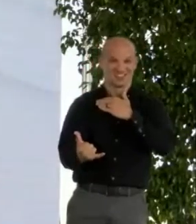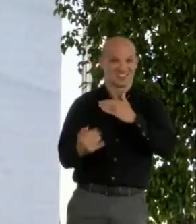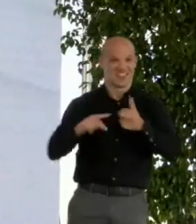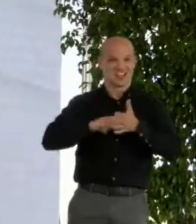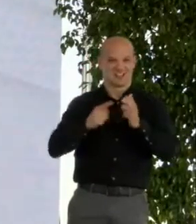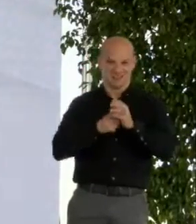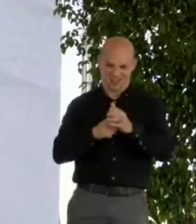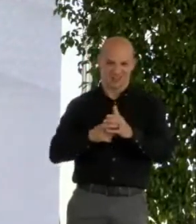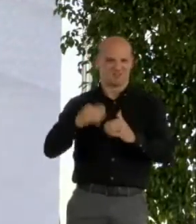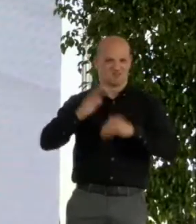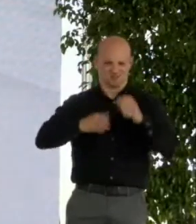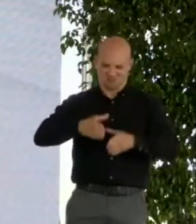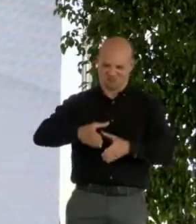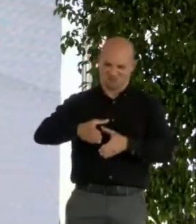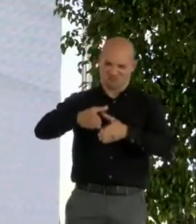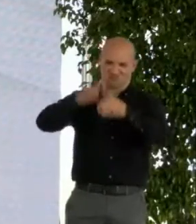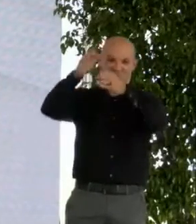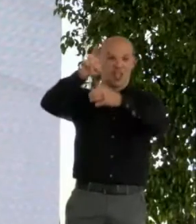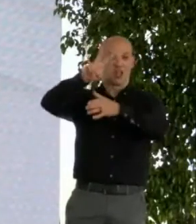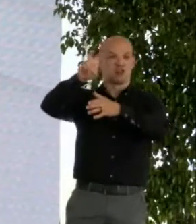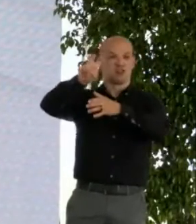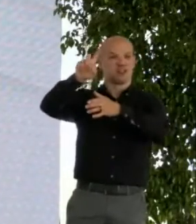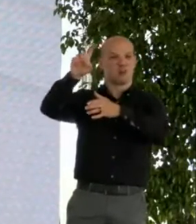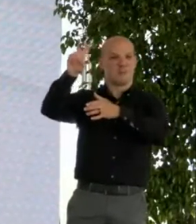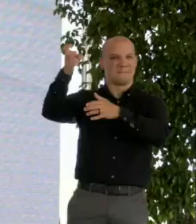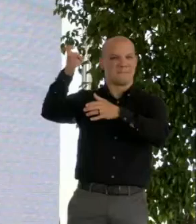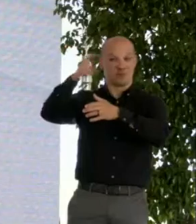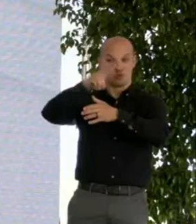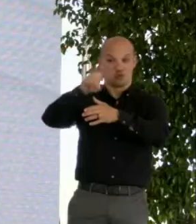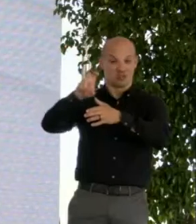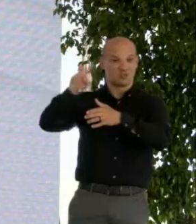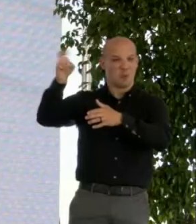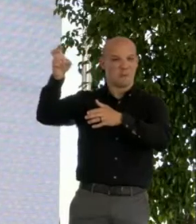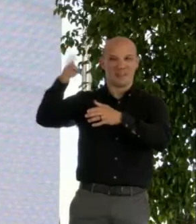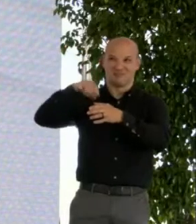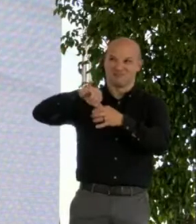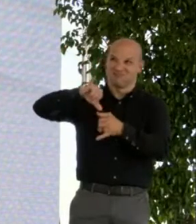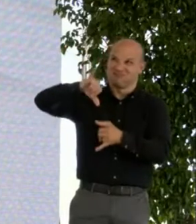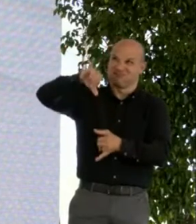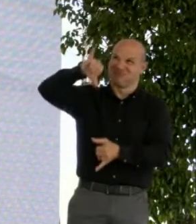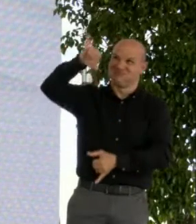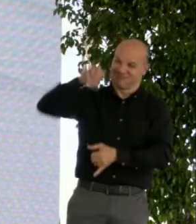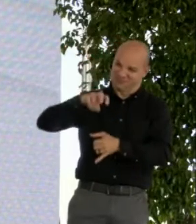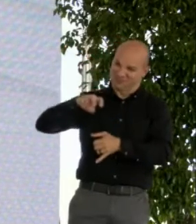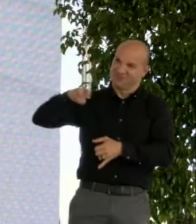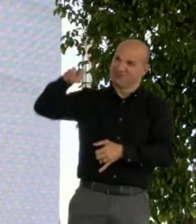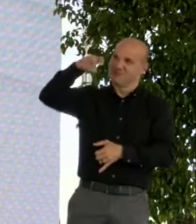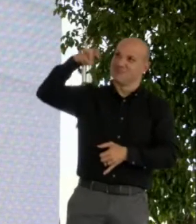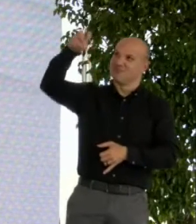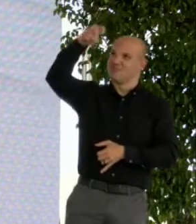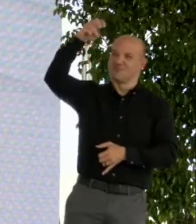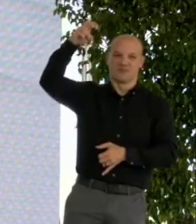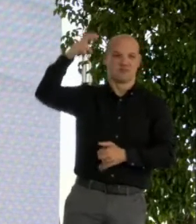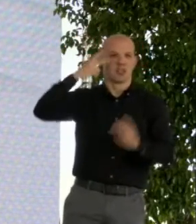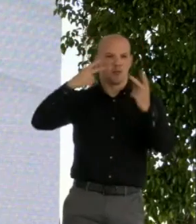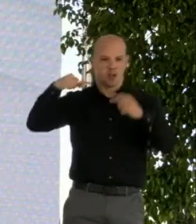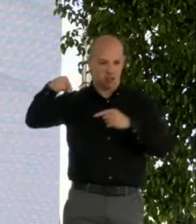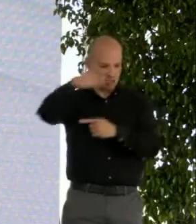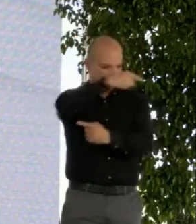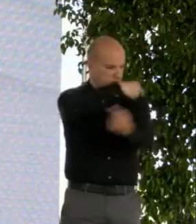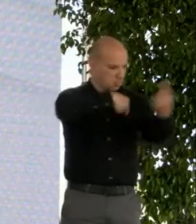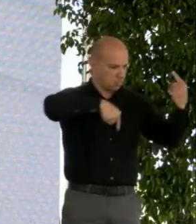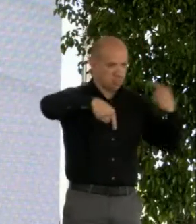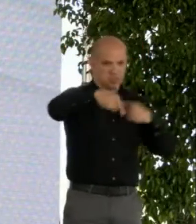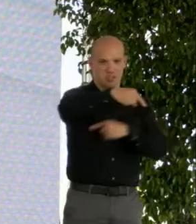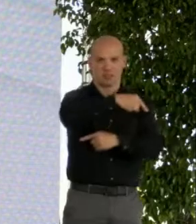de 200 pies de altura que permitirá a todos apreciar nuestros paisajes costeros y